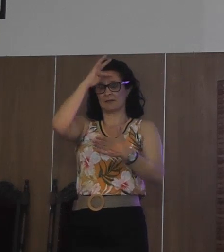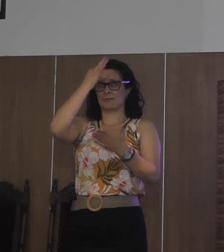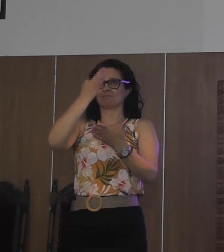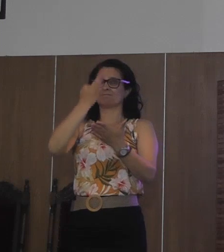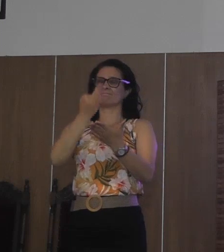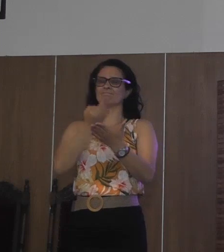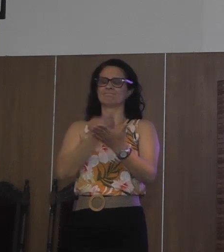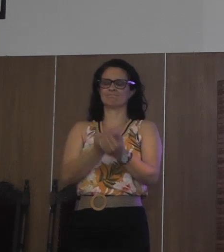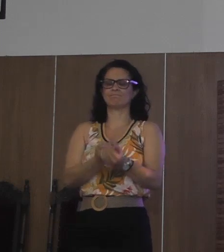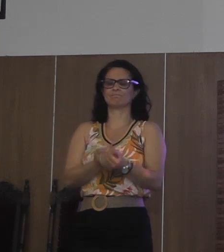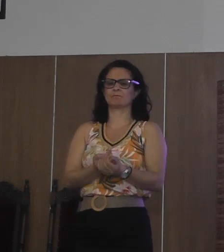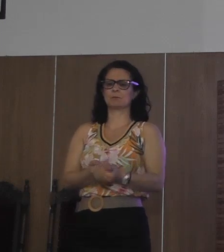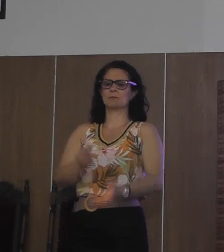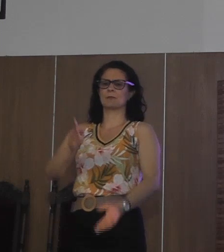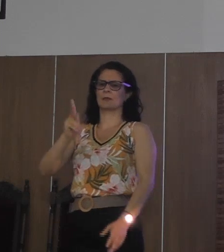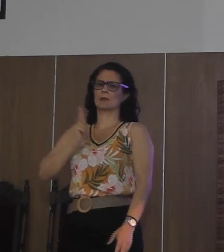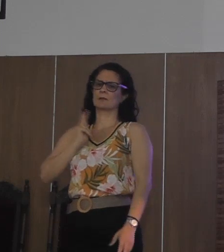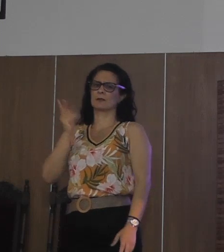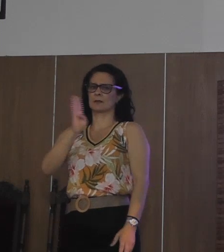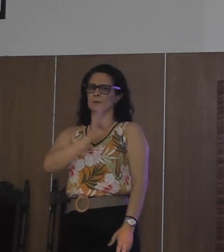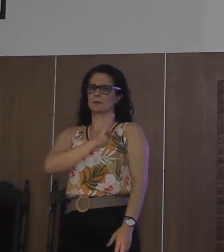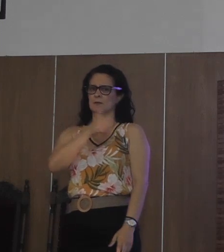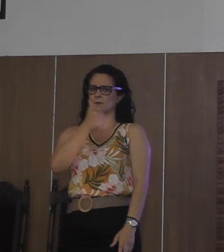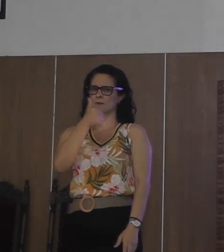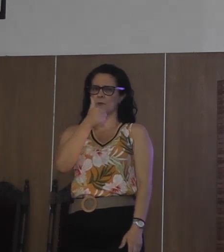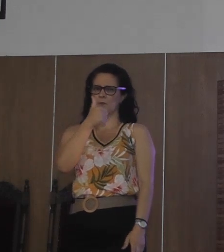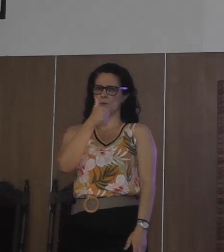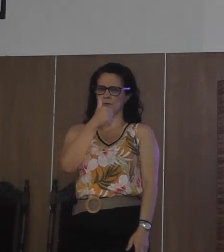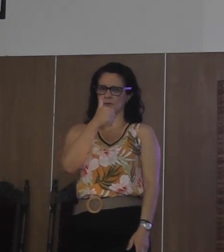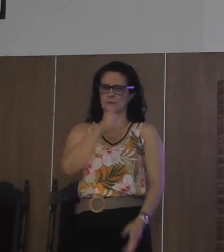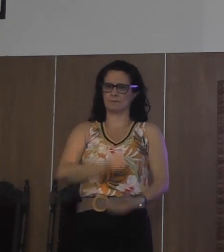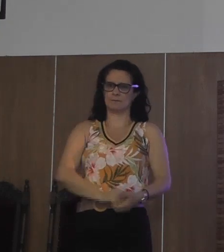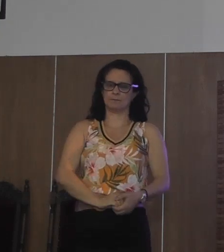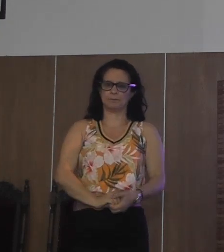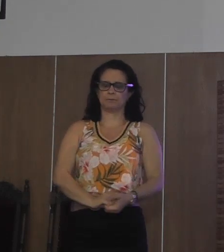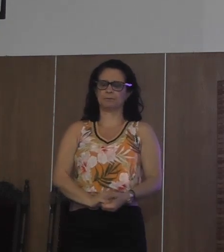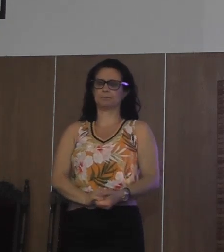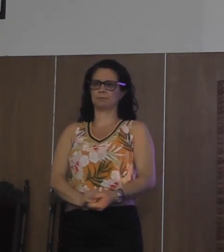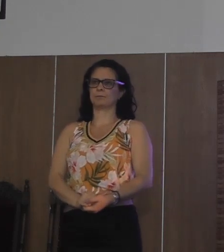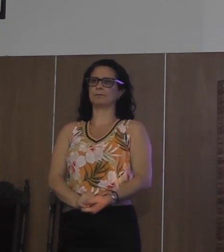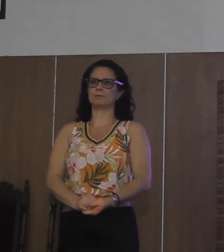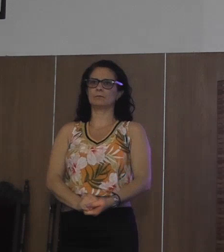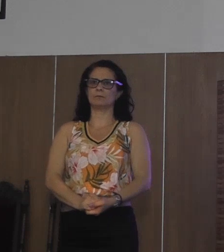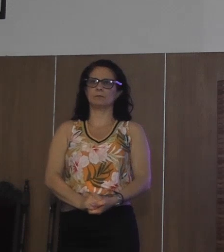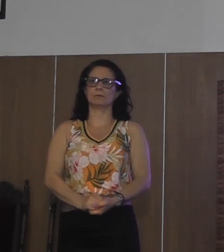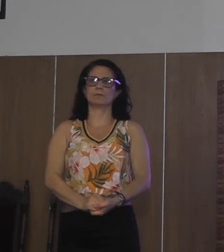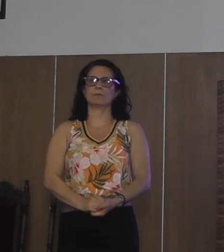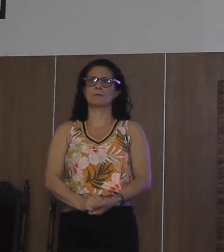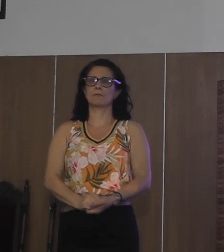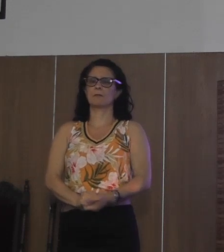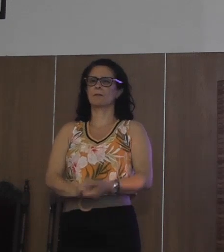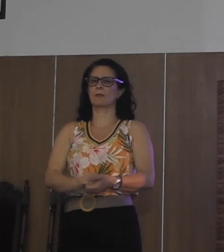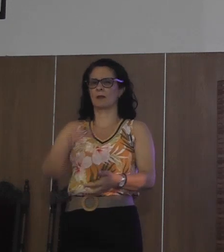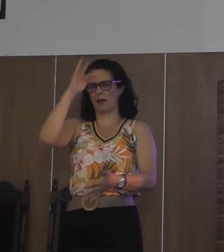Está lá em Hebreus 11, o capítulo que fica marcado com a definição clássica da